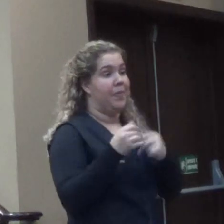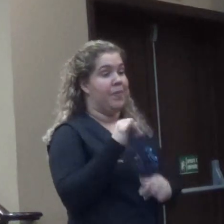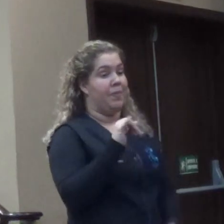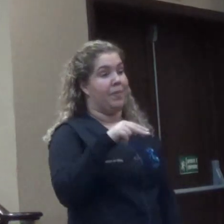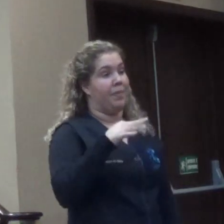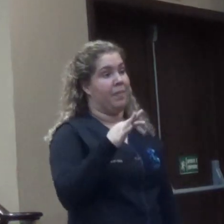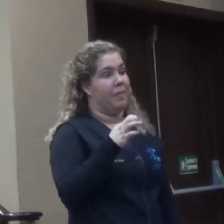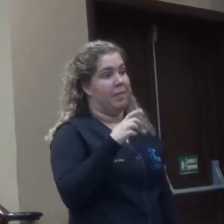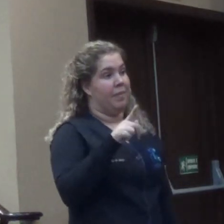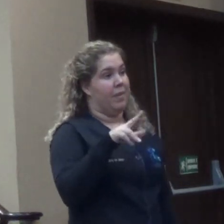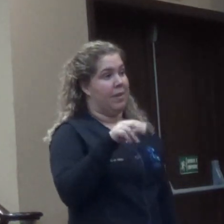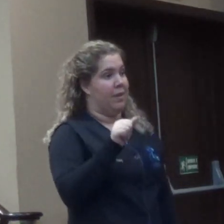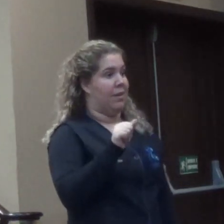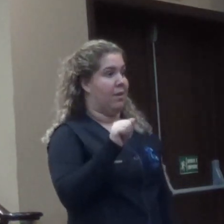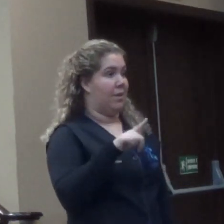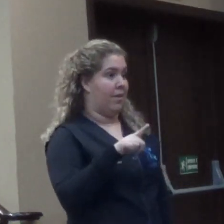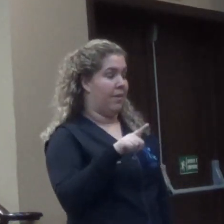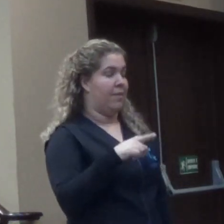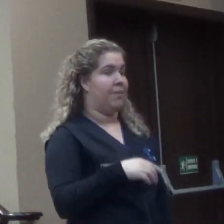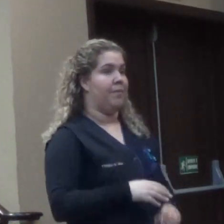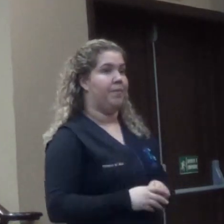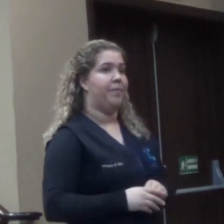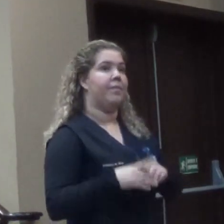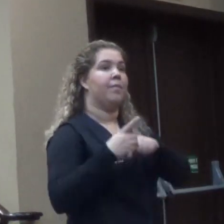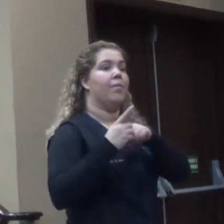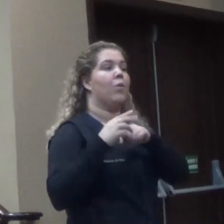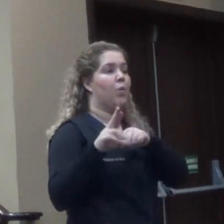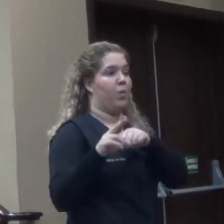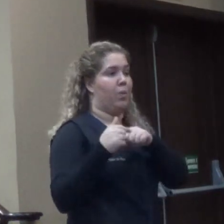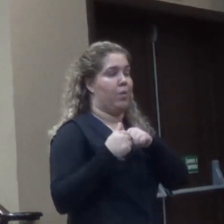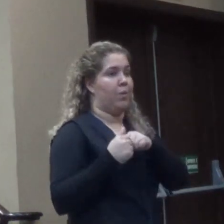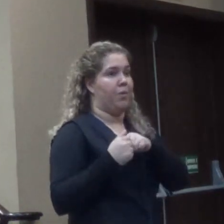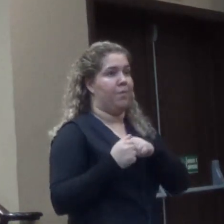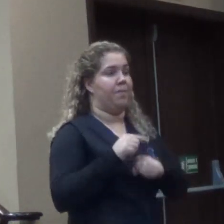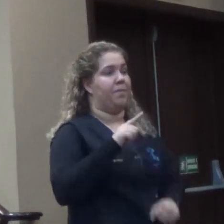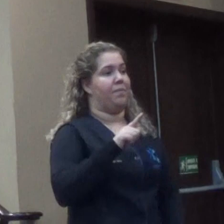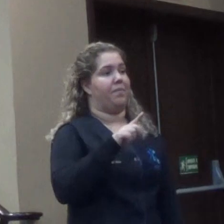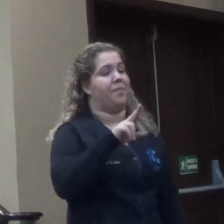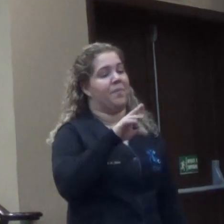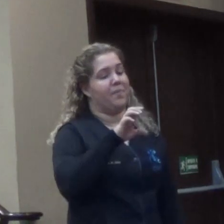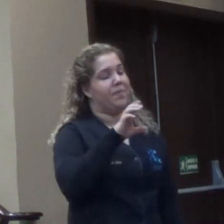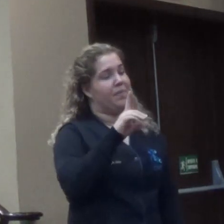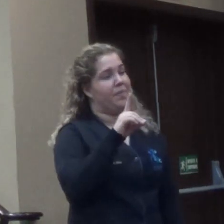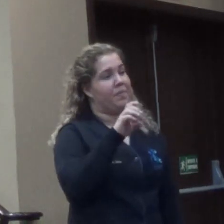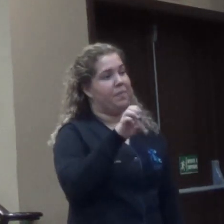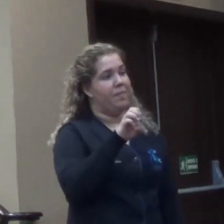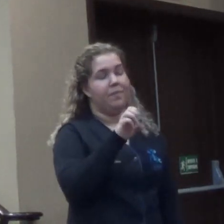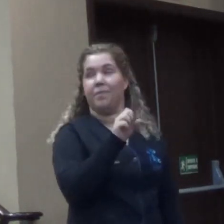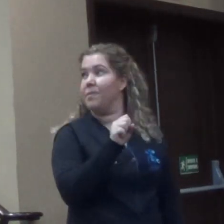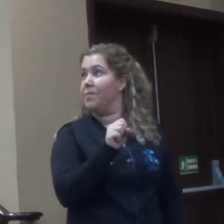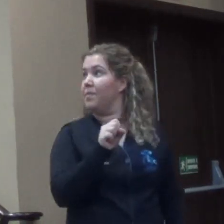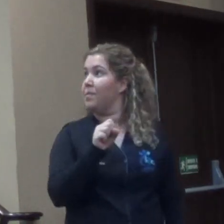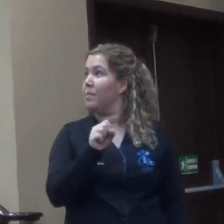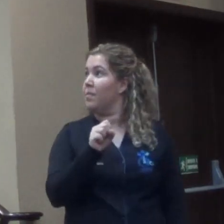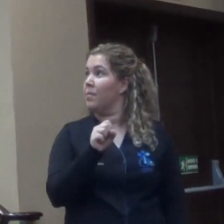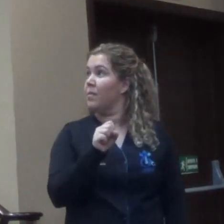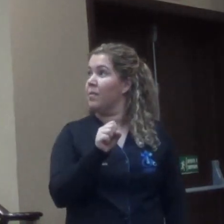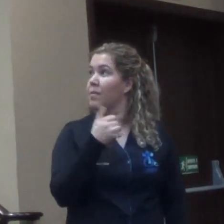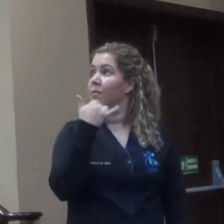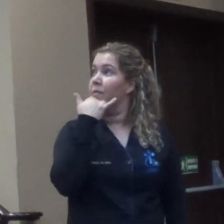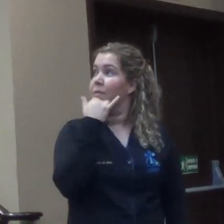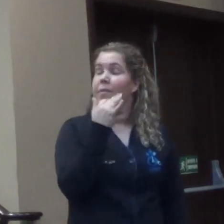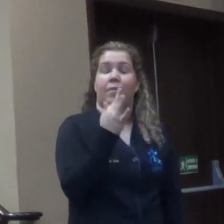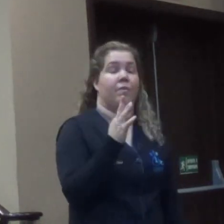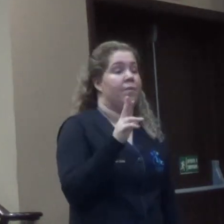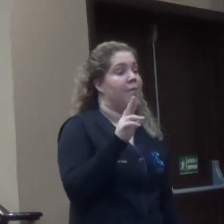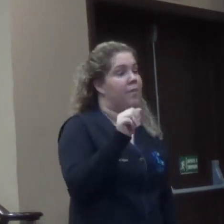O que mais que eles descobriram? O Dr. Gary Fraser, conheci, foi meu contemporâneo lá em Loma Linda, é o pesquisador-chefe